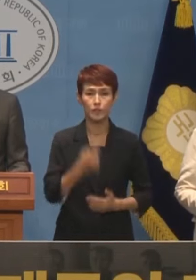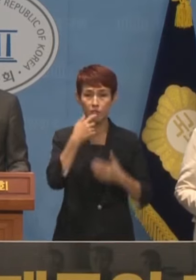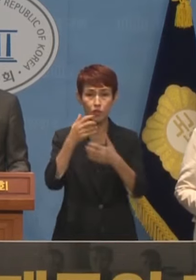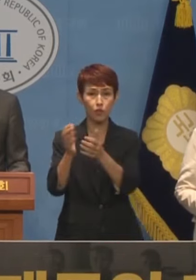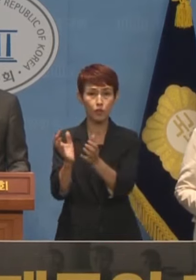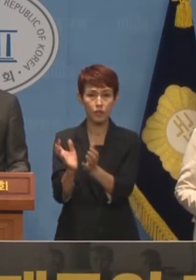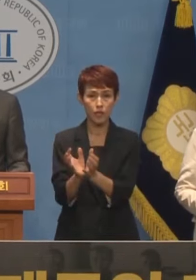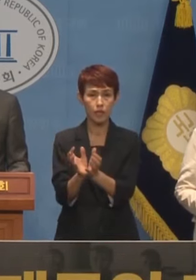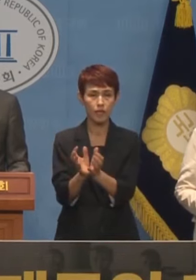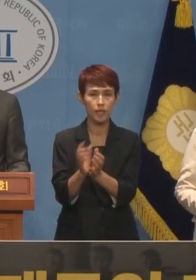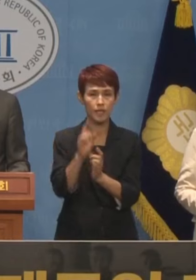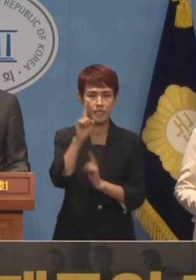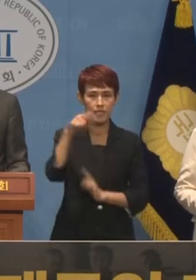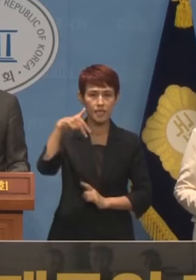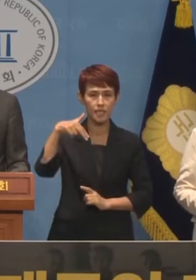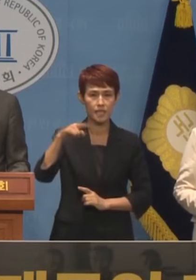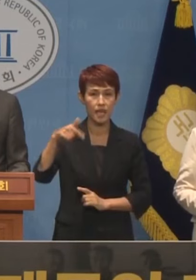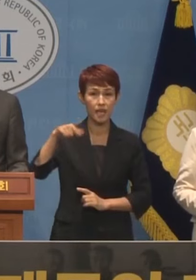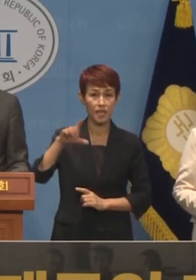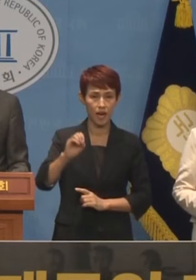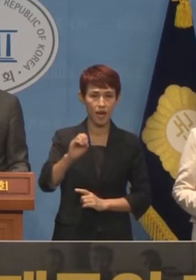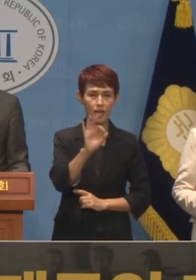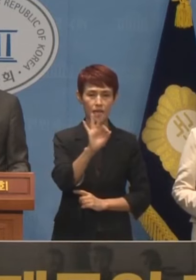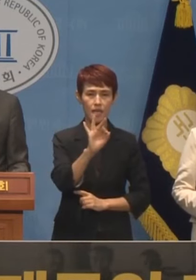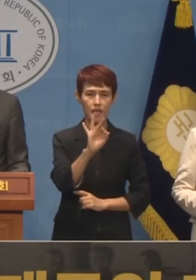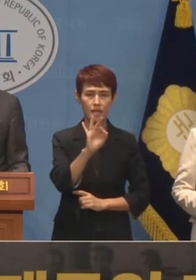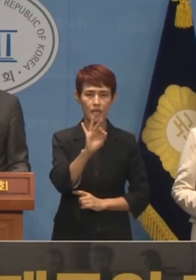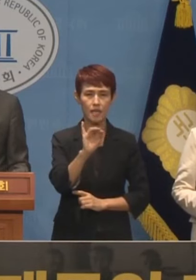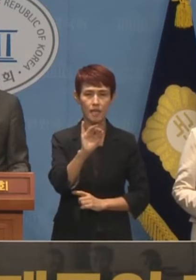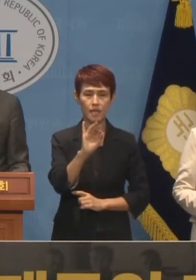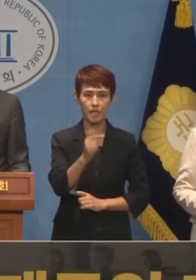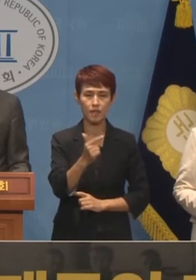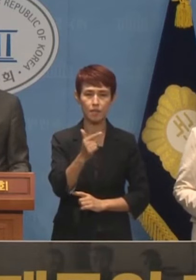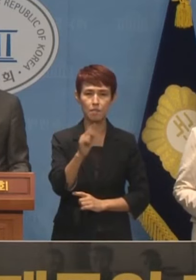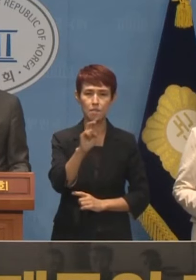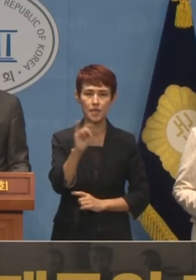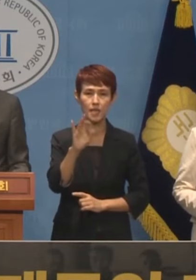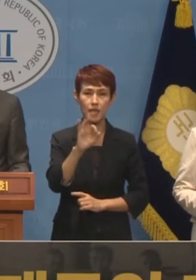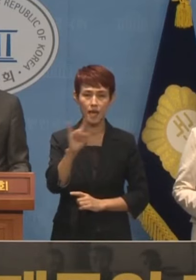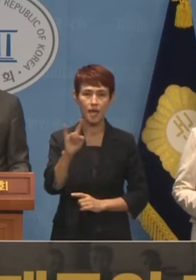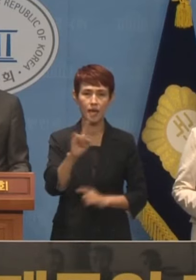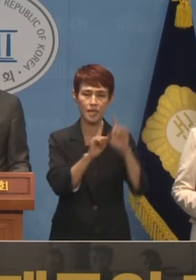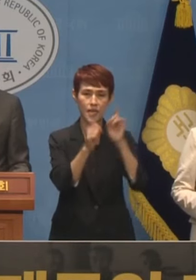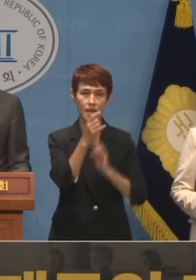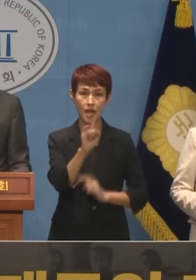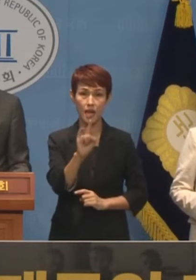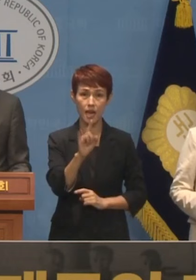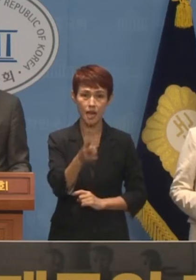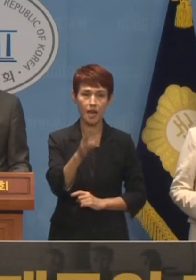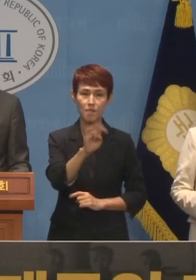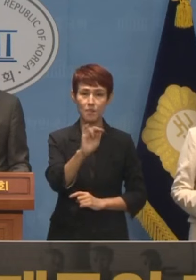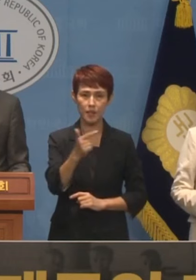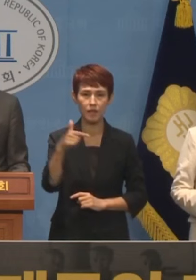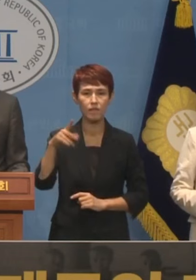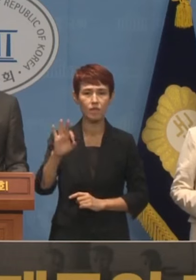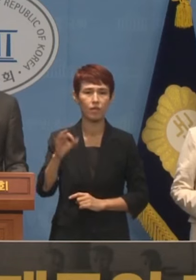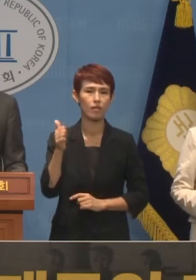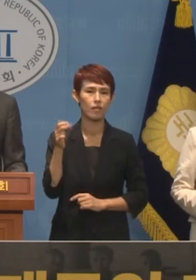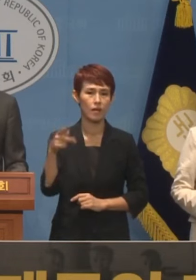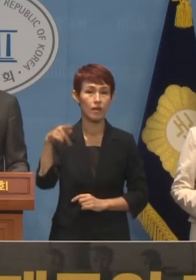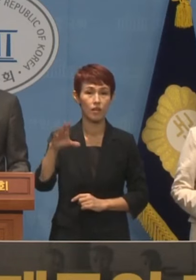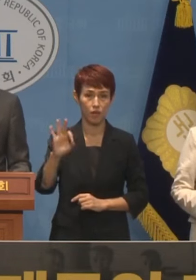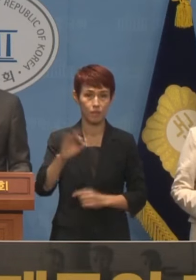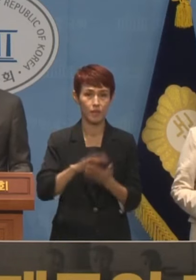민주당 이재강 임미예 조국 혁신당 김준영 이혜민 진보당 정 의원입니다